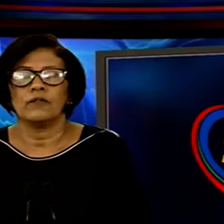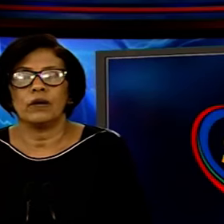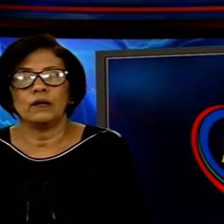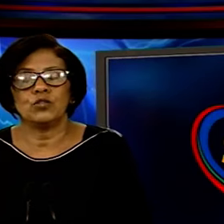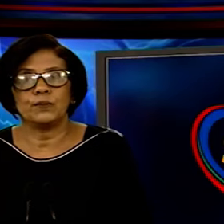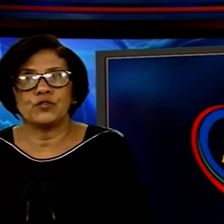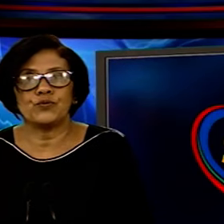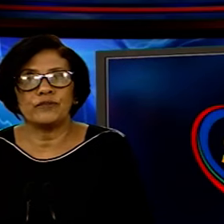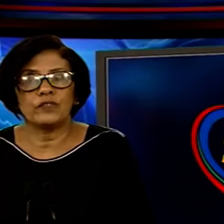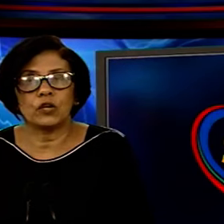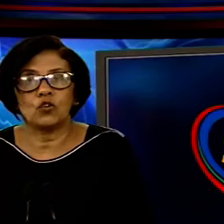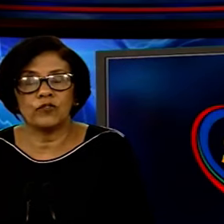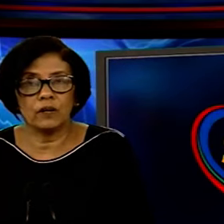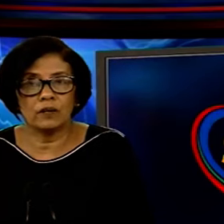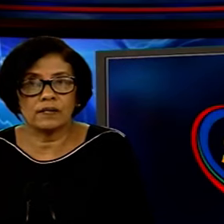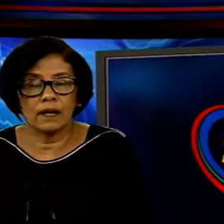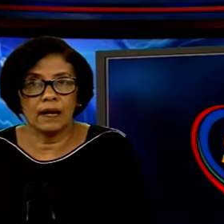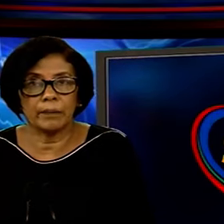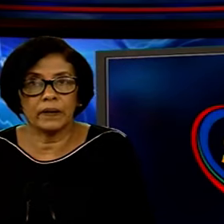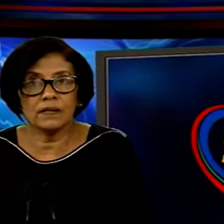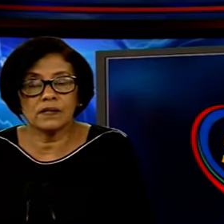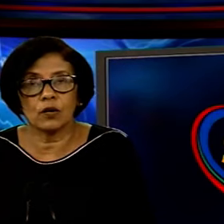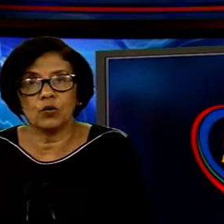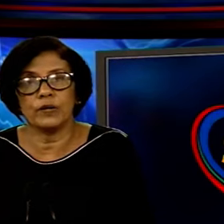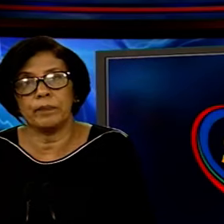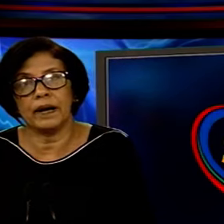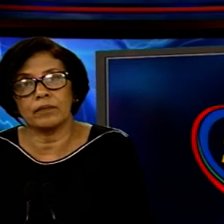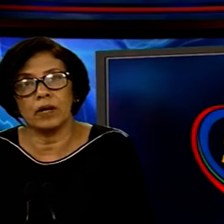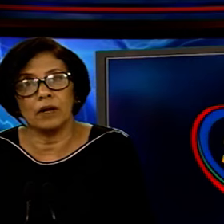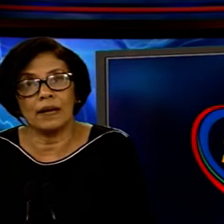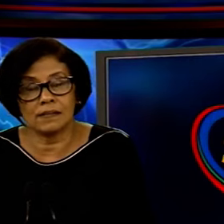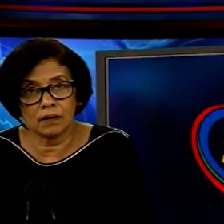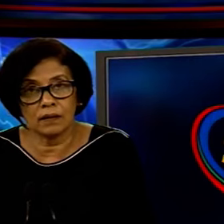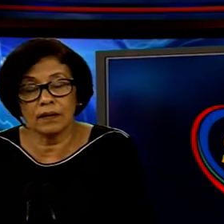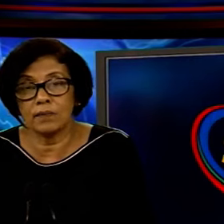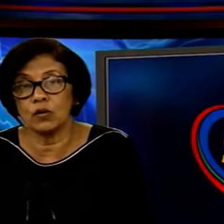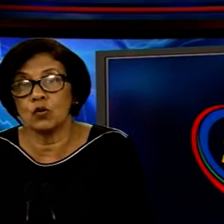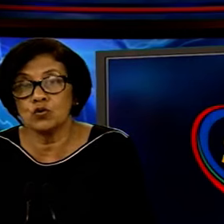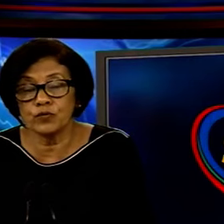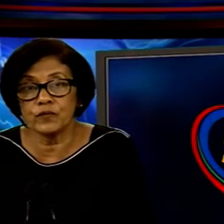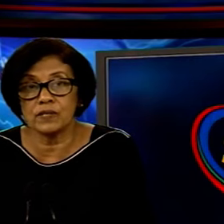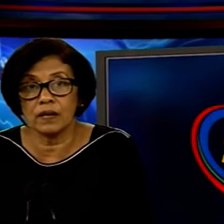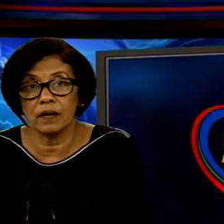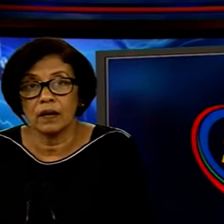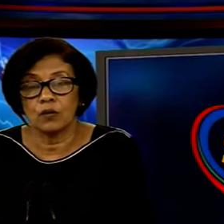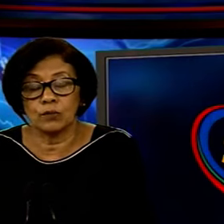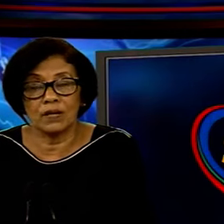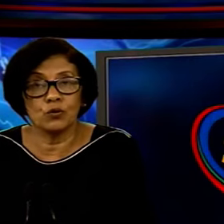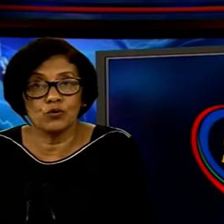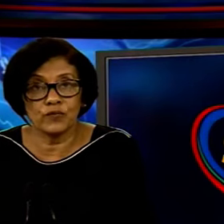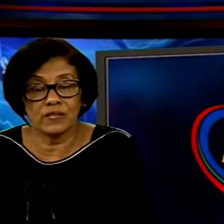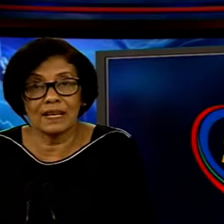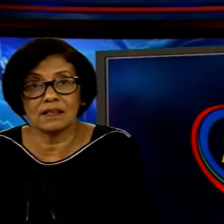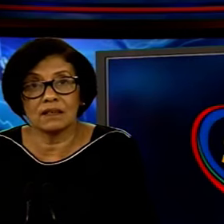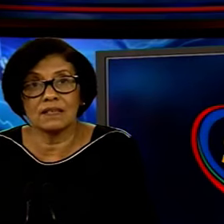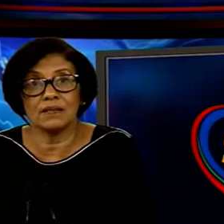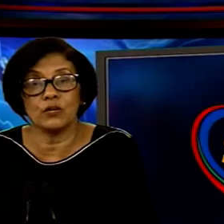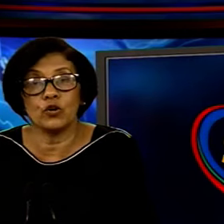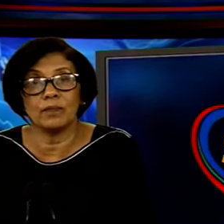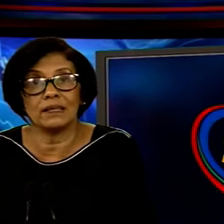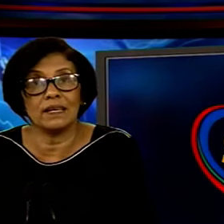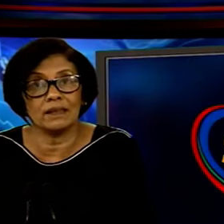Et voilà, tu peux suivre conférence la presse côté département la santé qui donne aux officiers la santé,